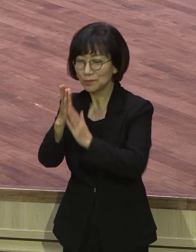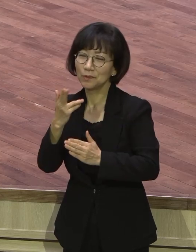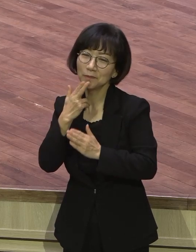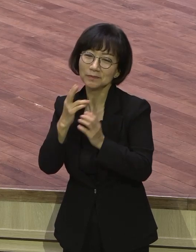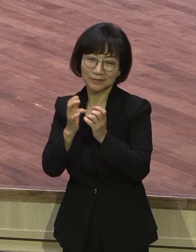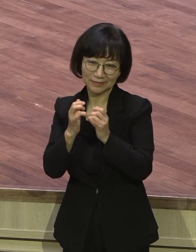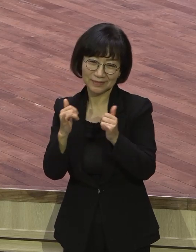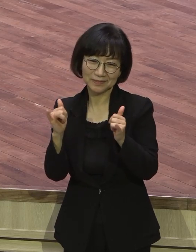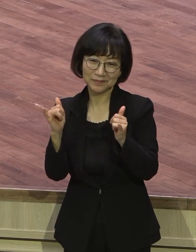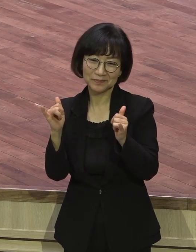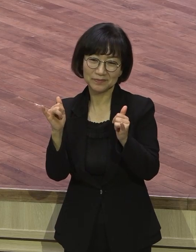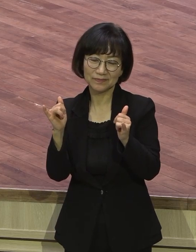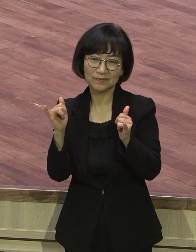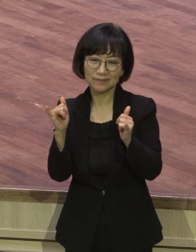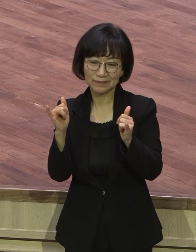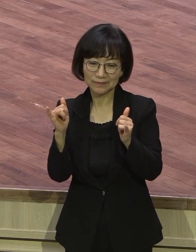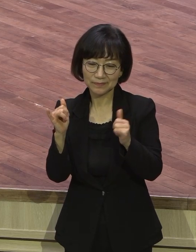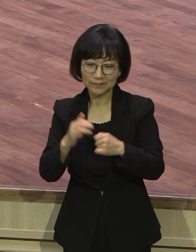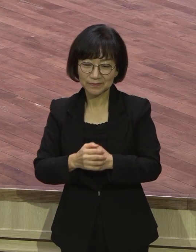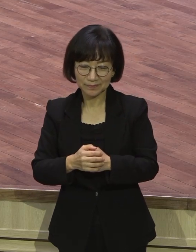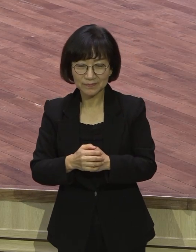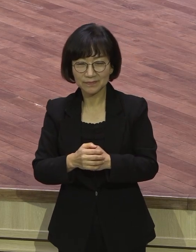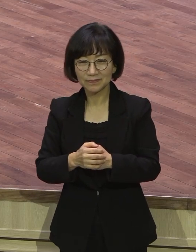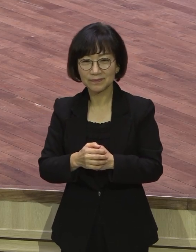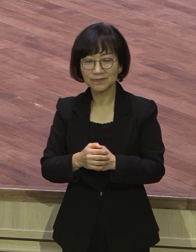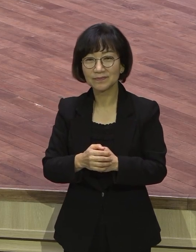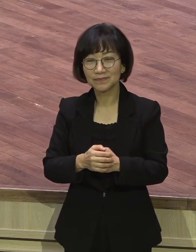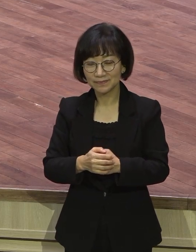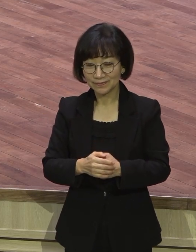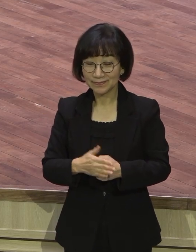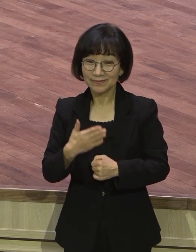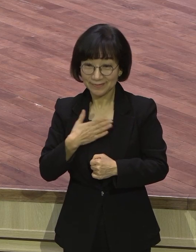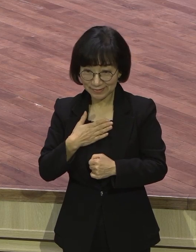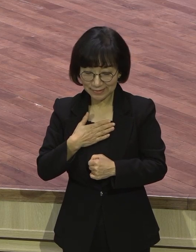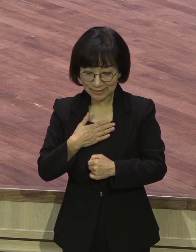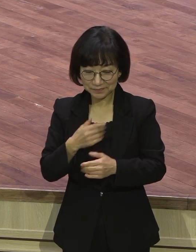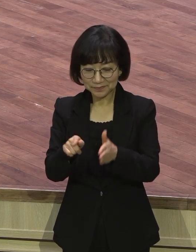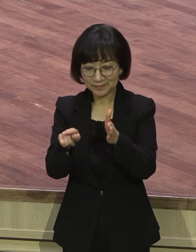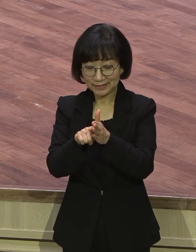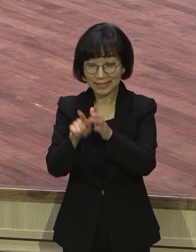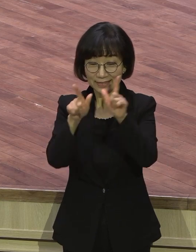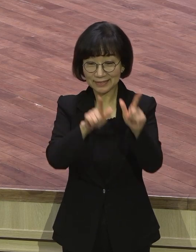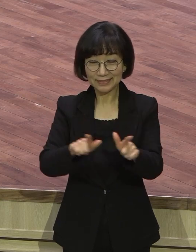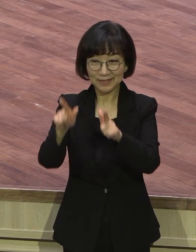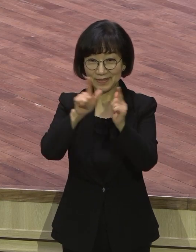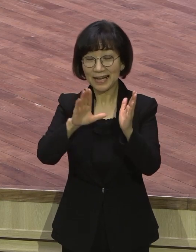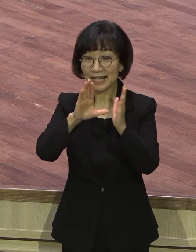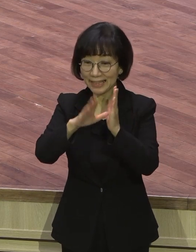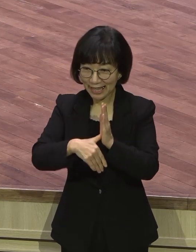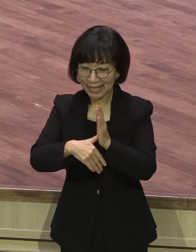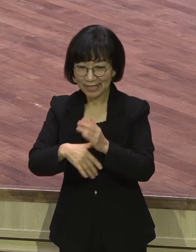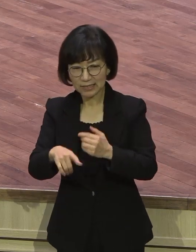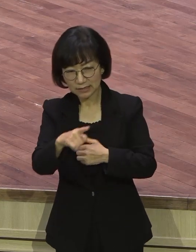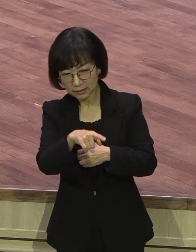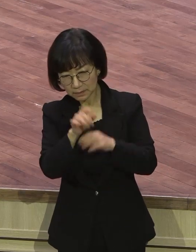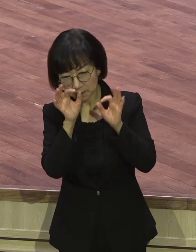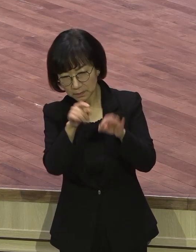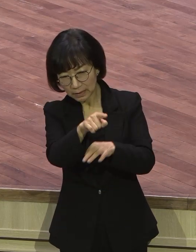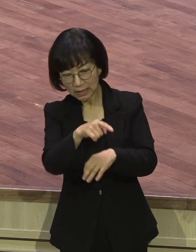사람이에요 제가 처음에도 그래요 제가 이렇게 신앙생활 해오면서 보면은 불평하고